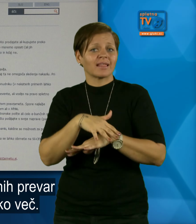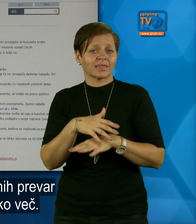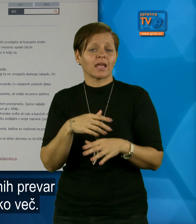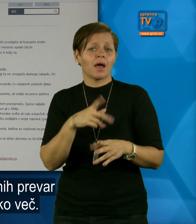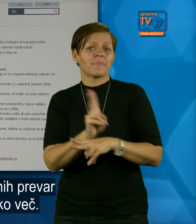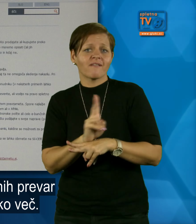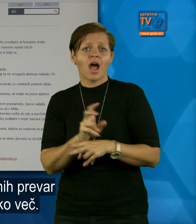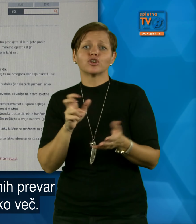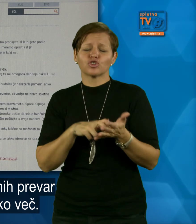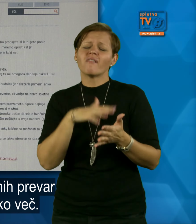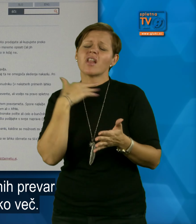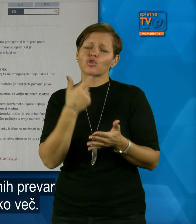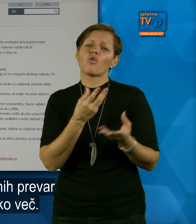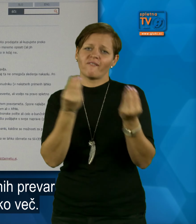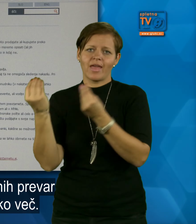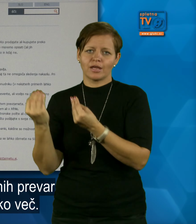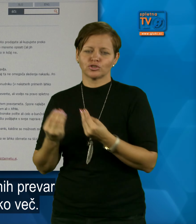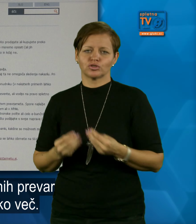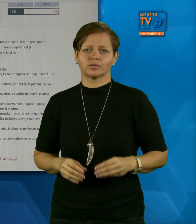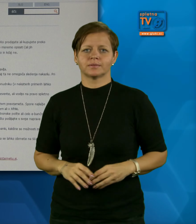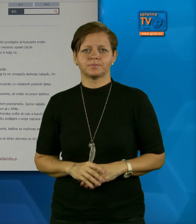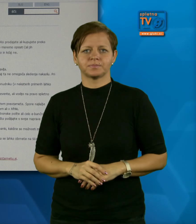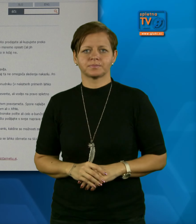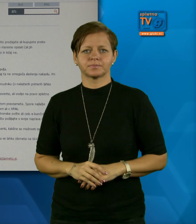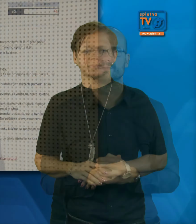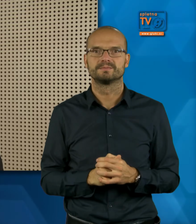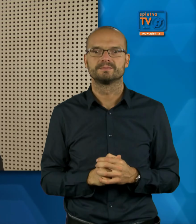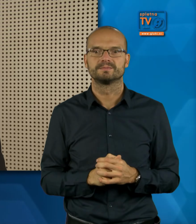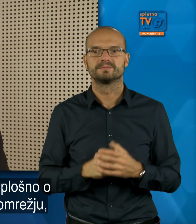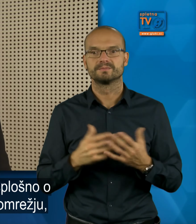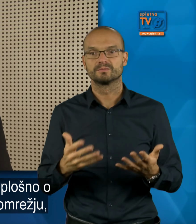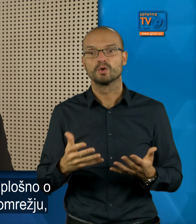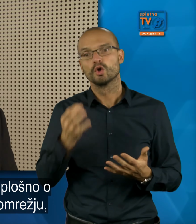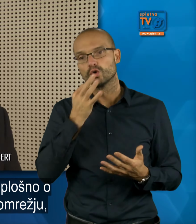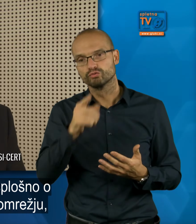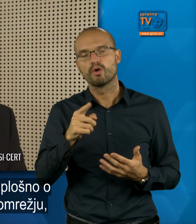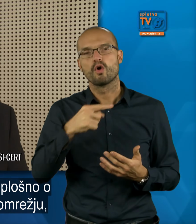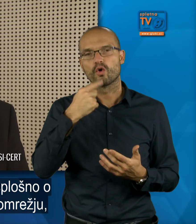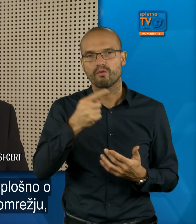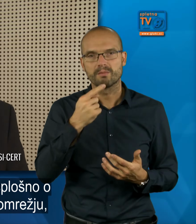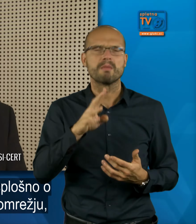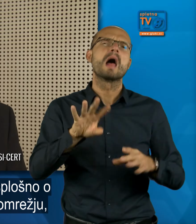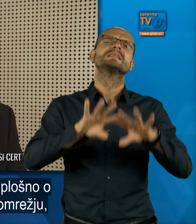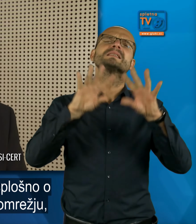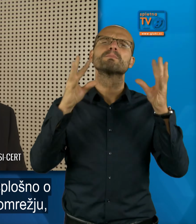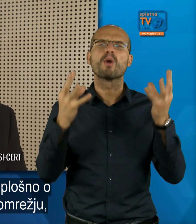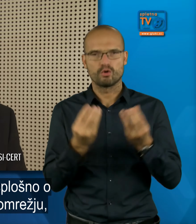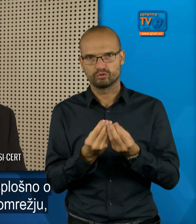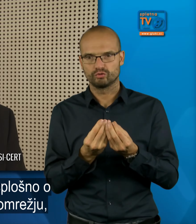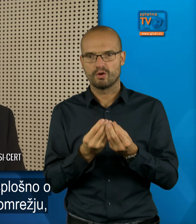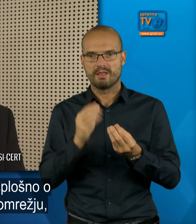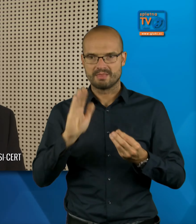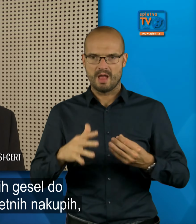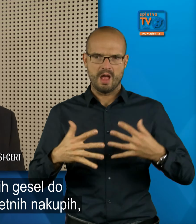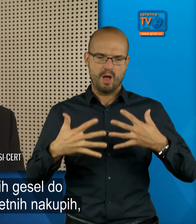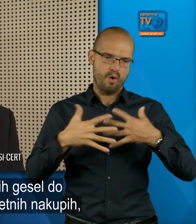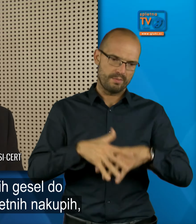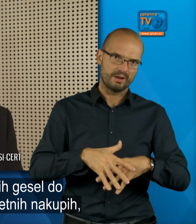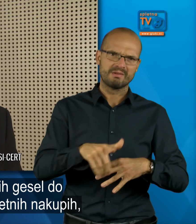Primerov spletnih prevar pa je še veliko več. Zdaj, če govorimo splošno o incidentih na omrežju,